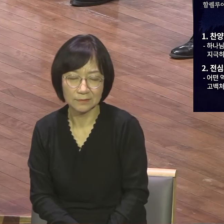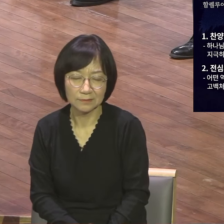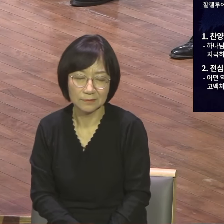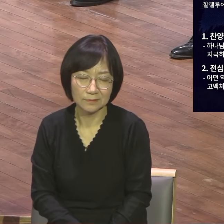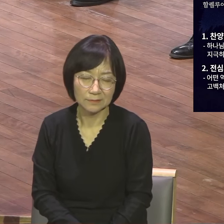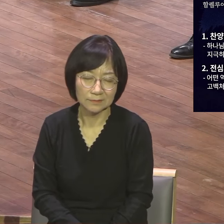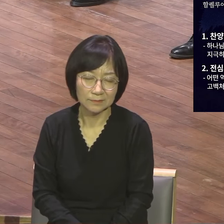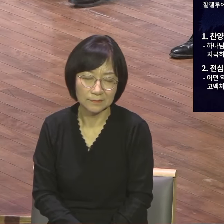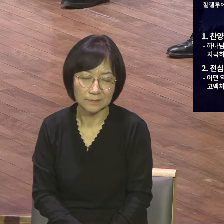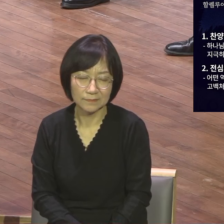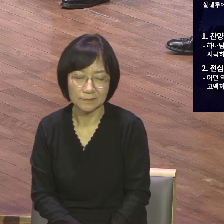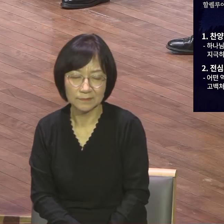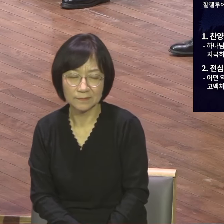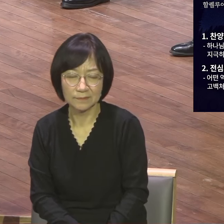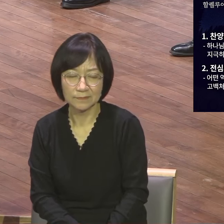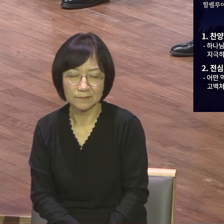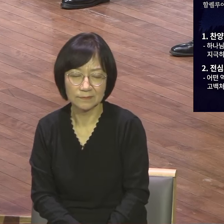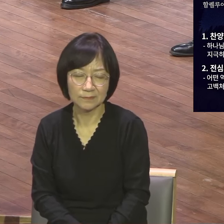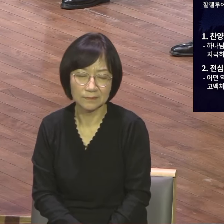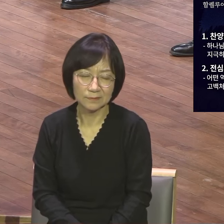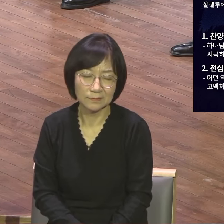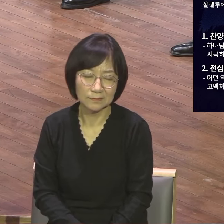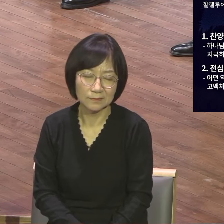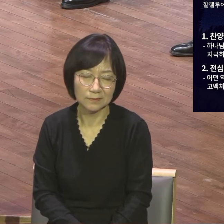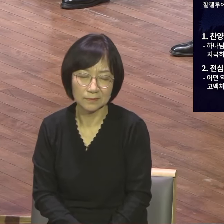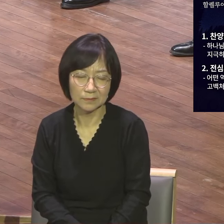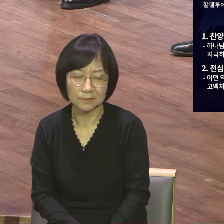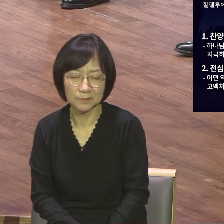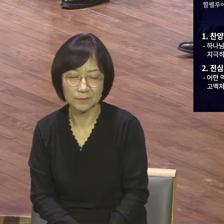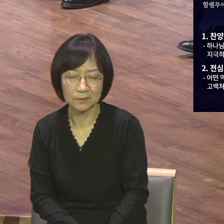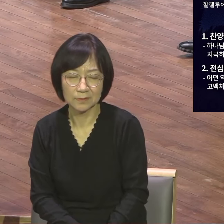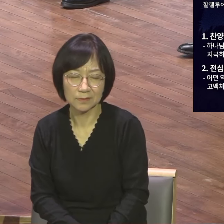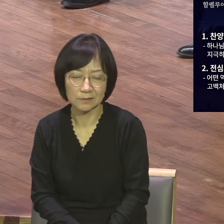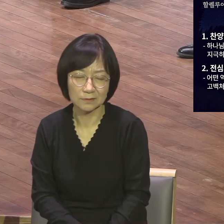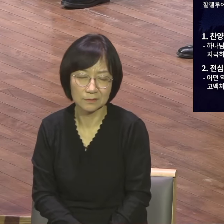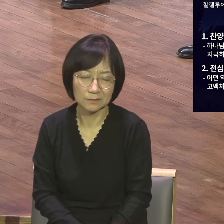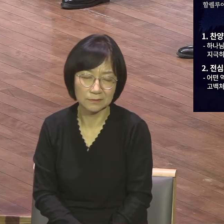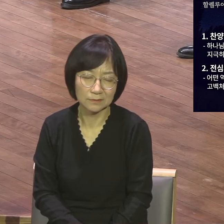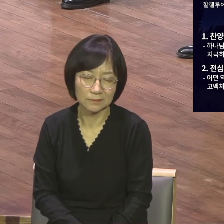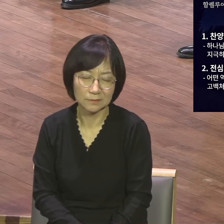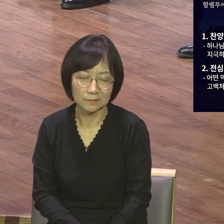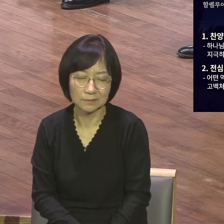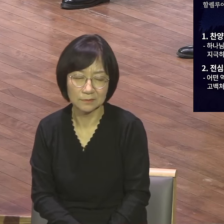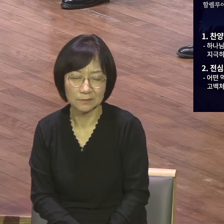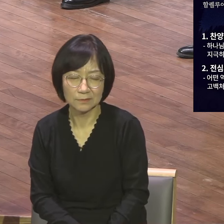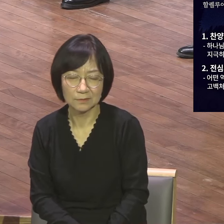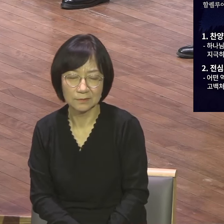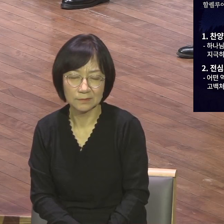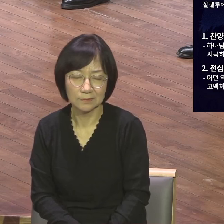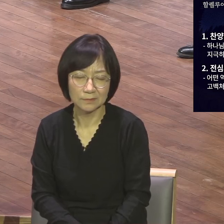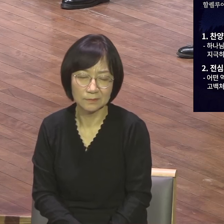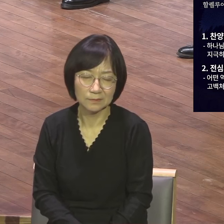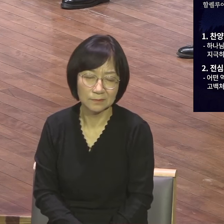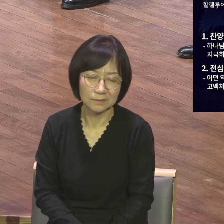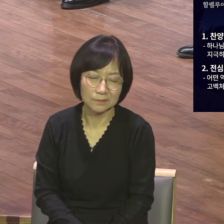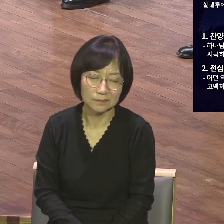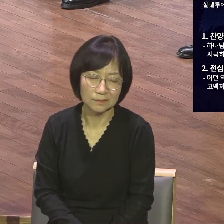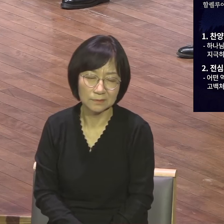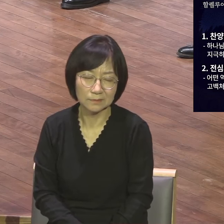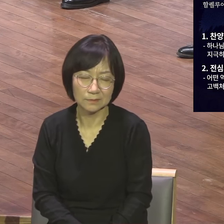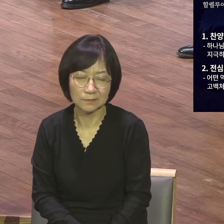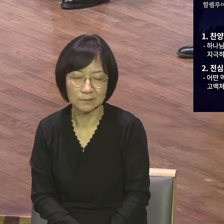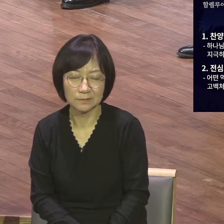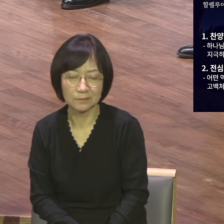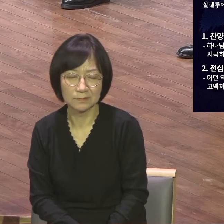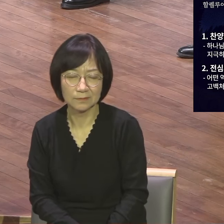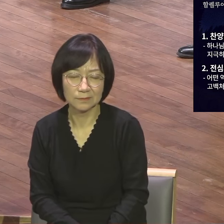주시고 날마다 삶 속에서 참으로 늘 24 찬양이 되어지는 찬양을 통하여